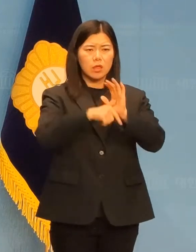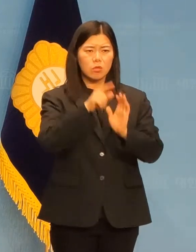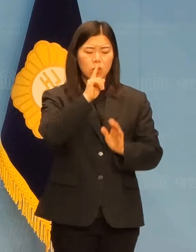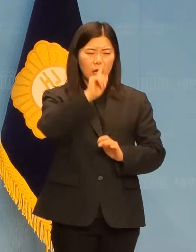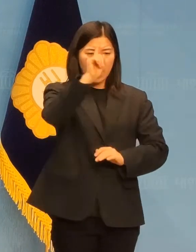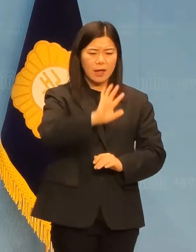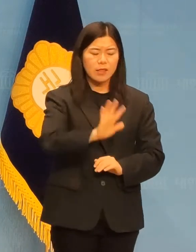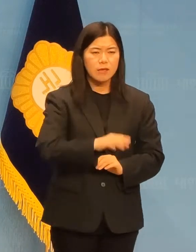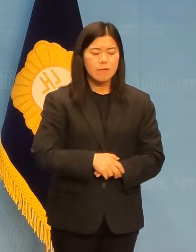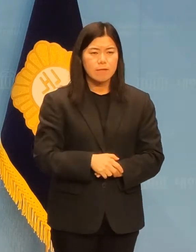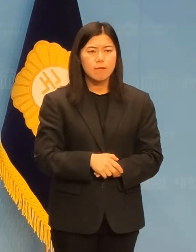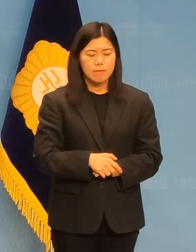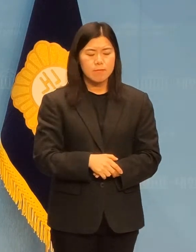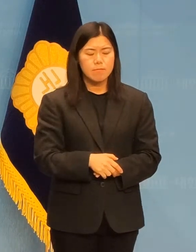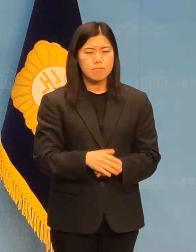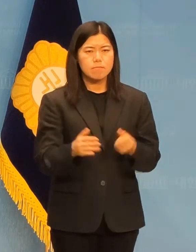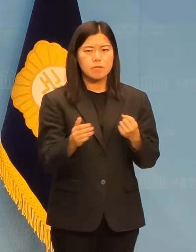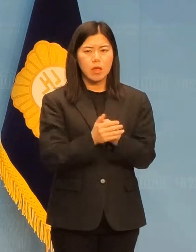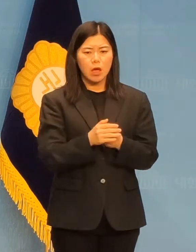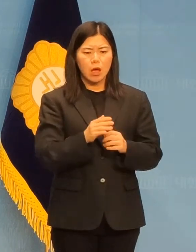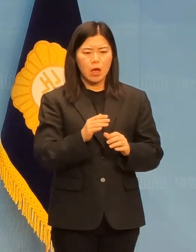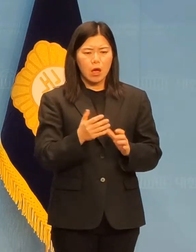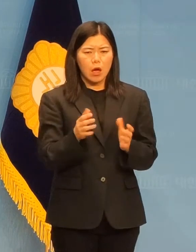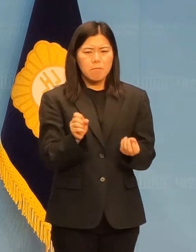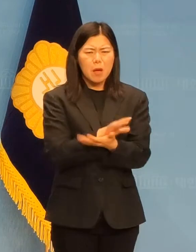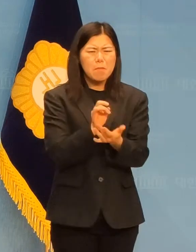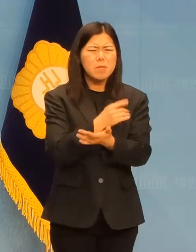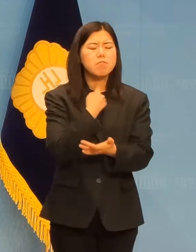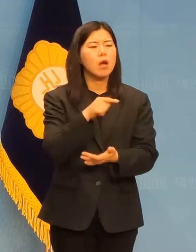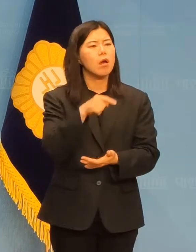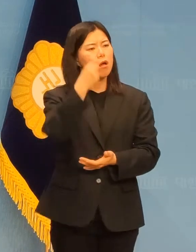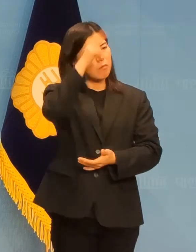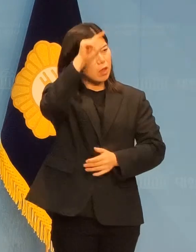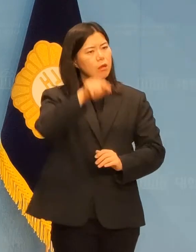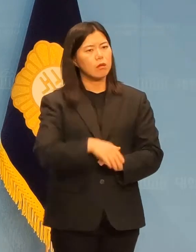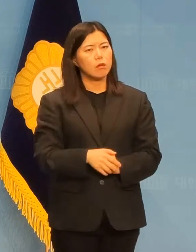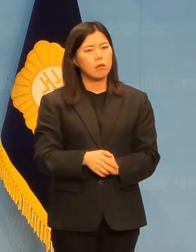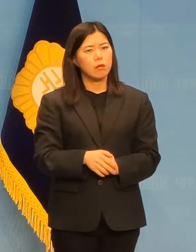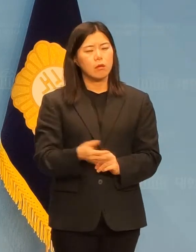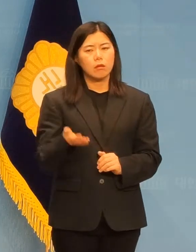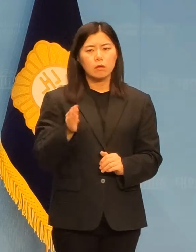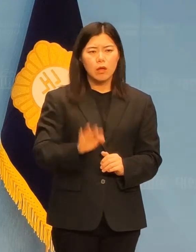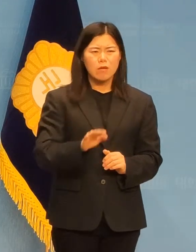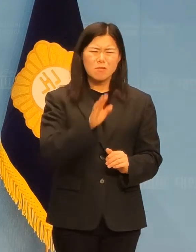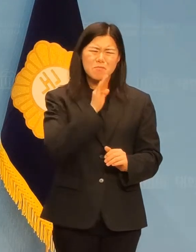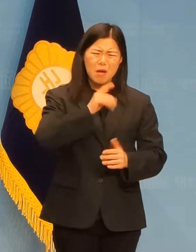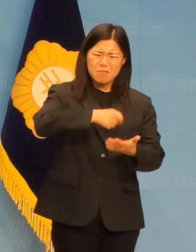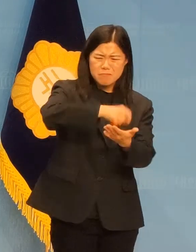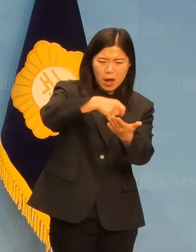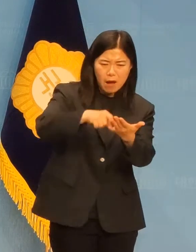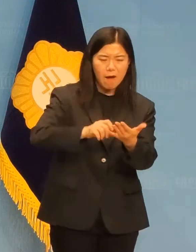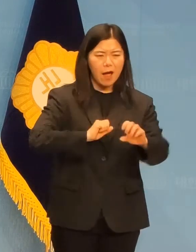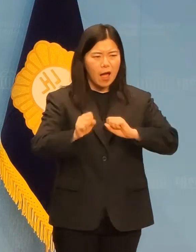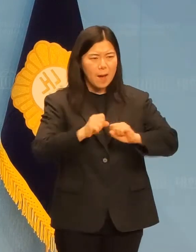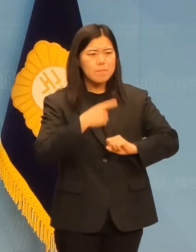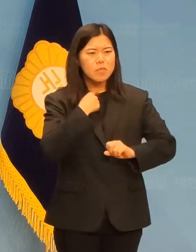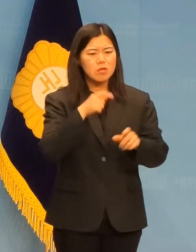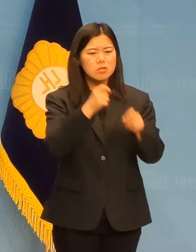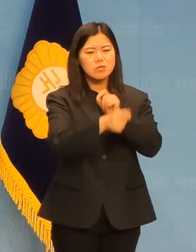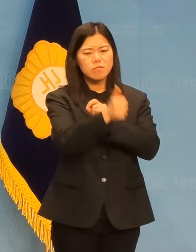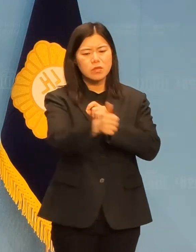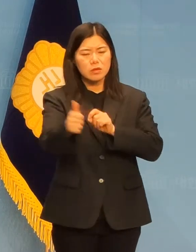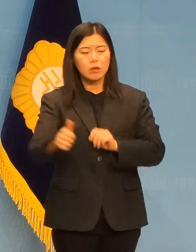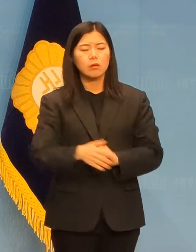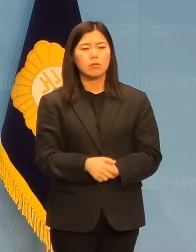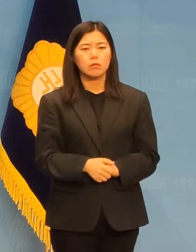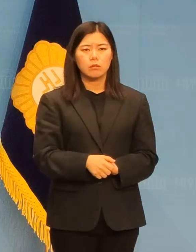않았다고 검난을 일으켰던 그 검사들, 서명하고 난리를 쳤던 그 지검장들,